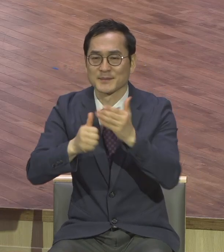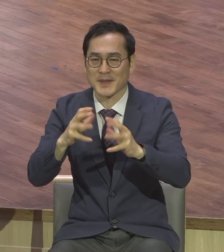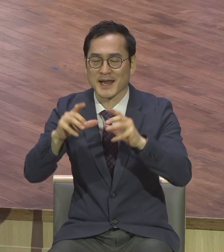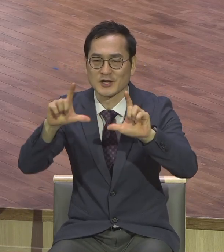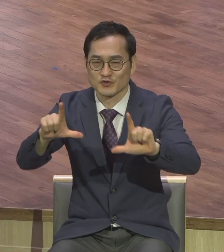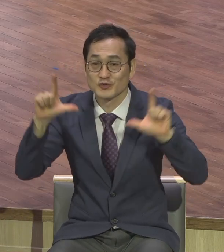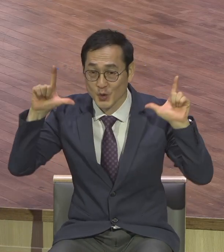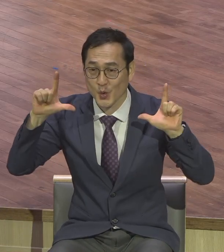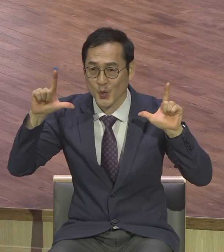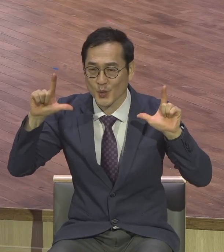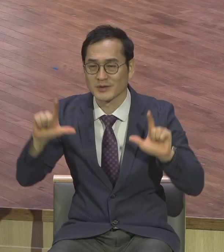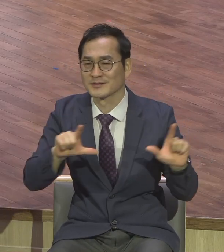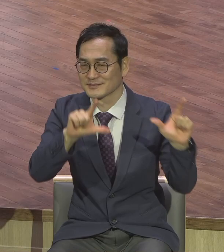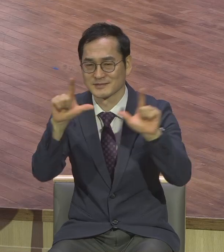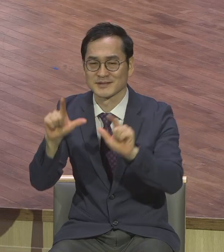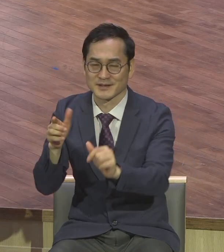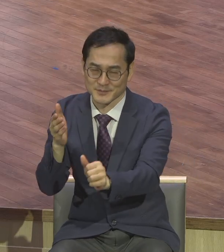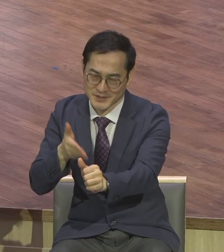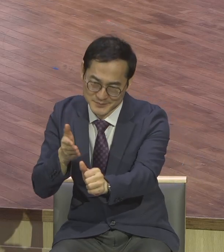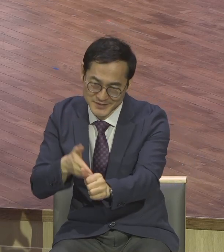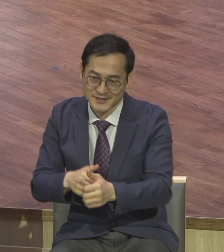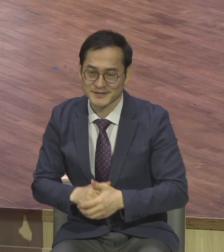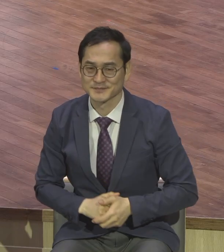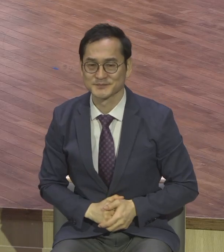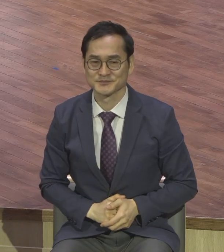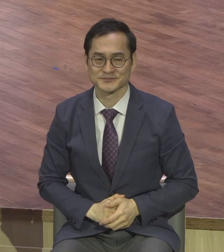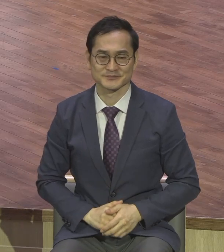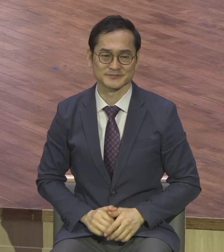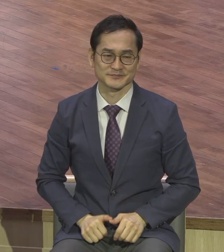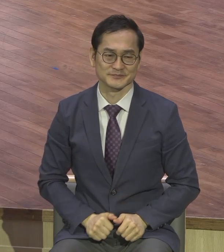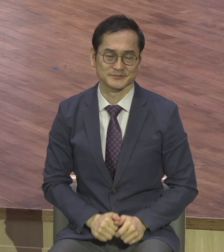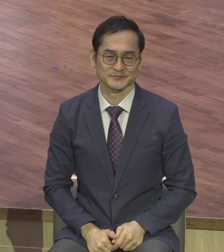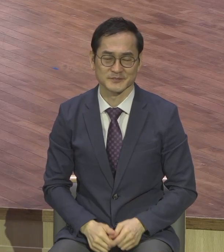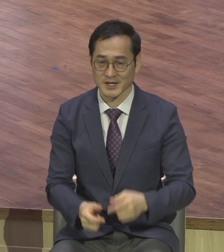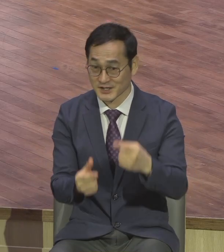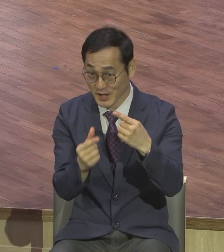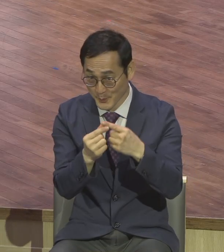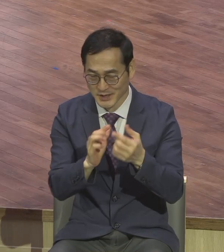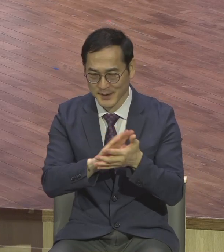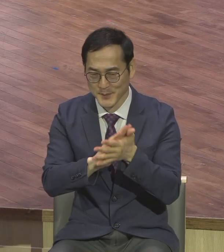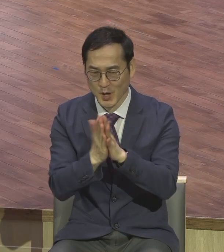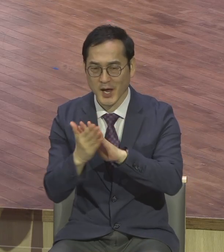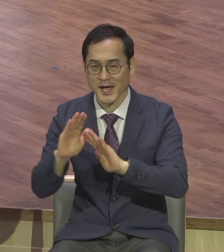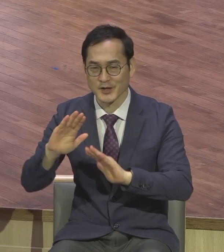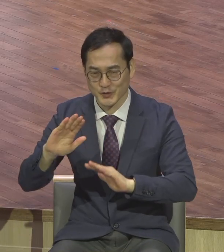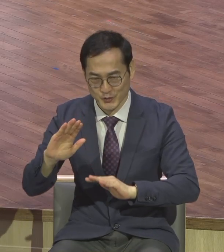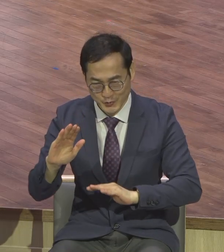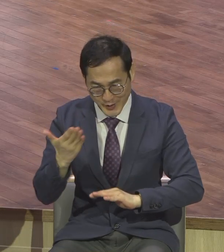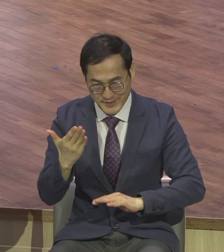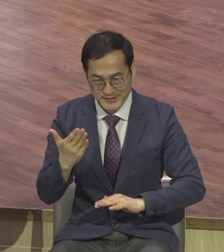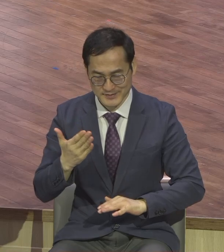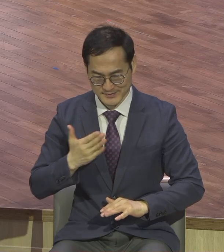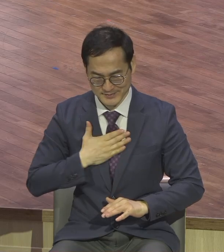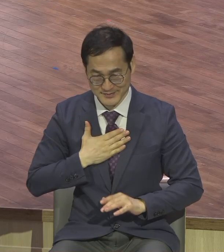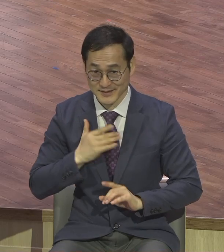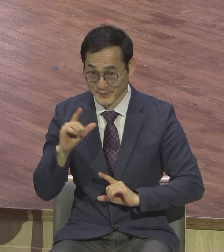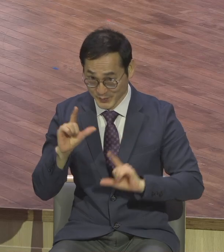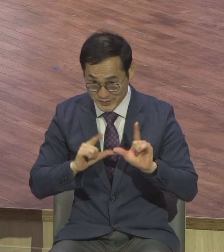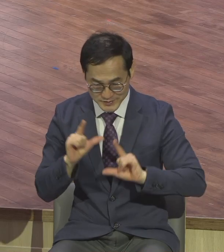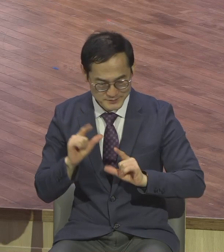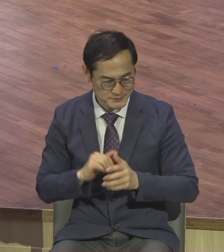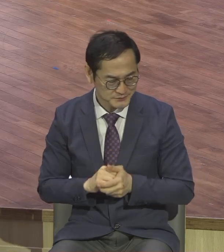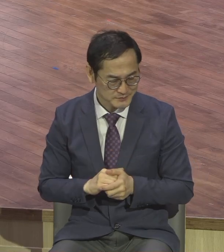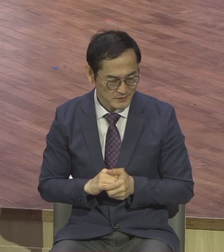주님으로 축복합니다. 그럼 첫째로 변화된 신분 의식입니다. 1절에서 3절